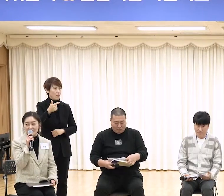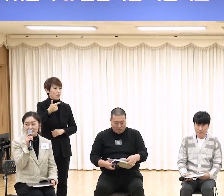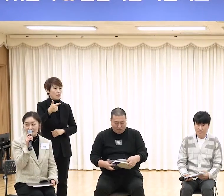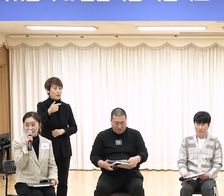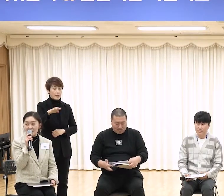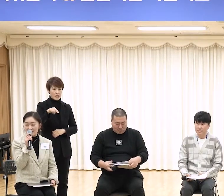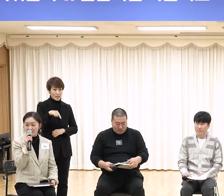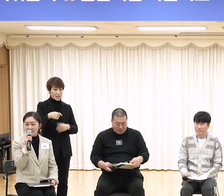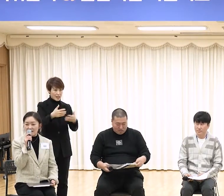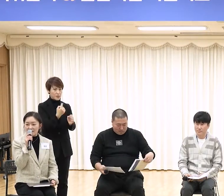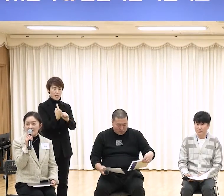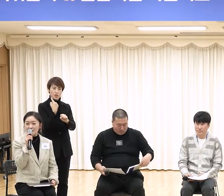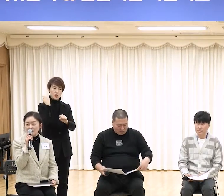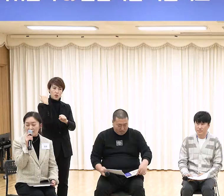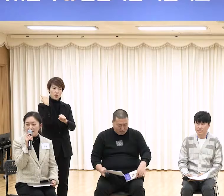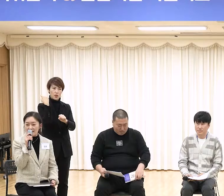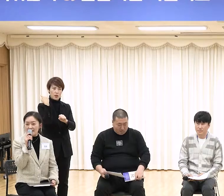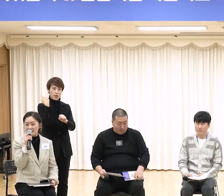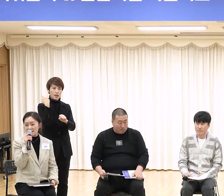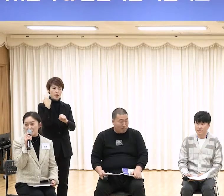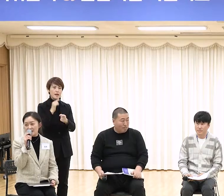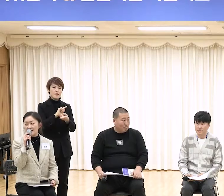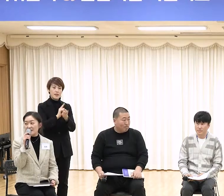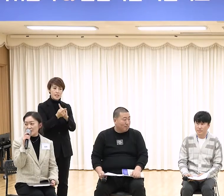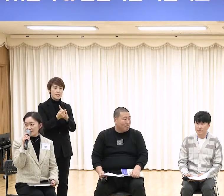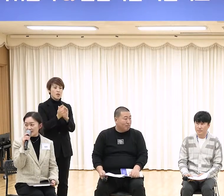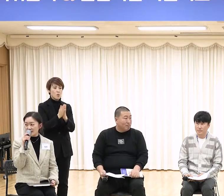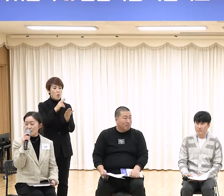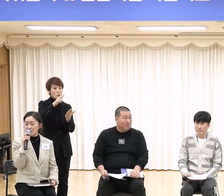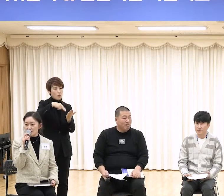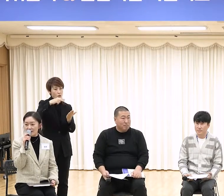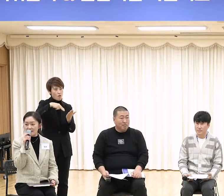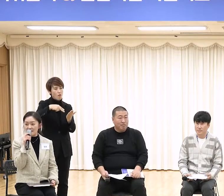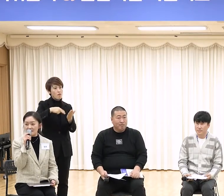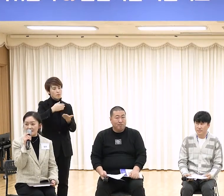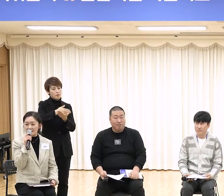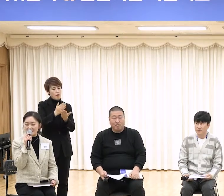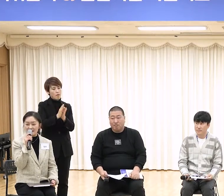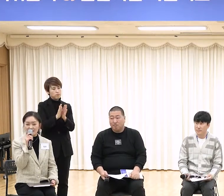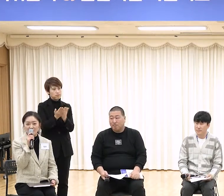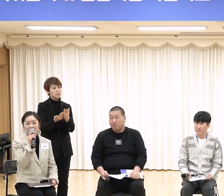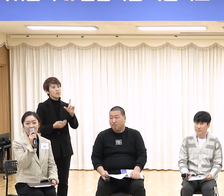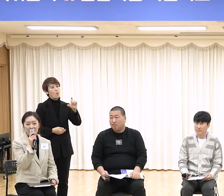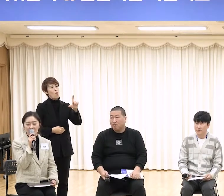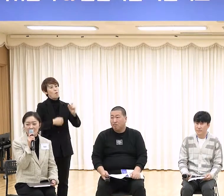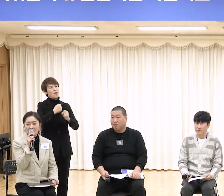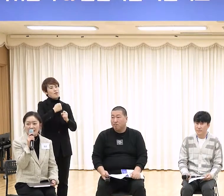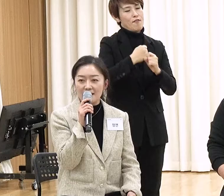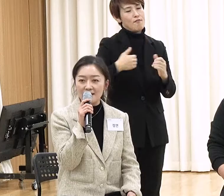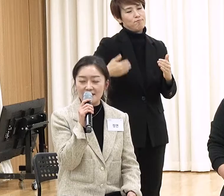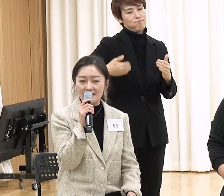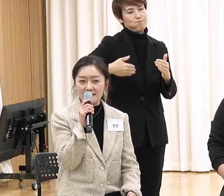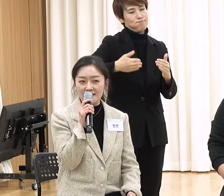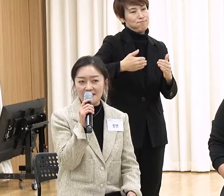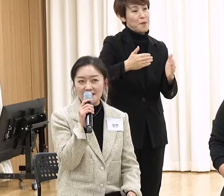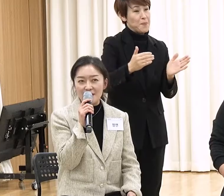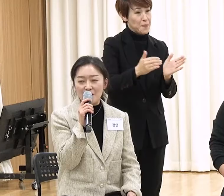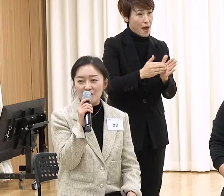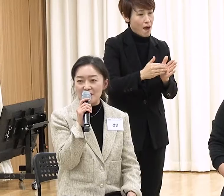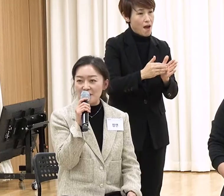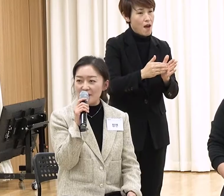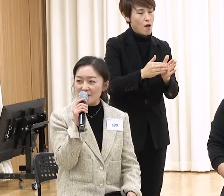작년에 2023년 대체도서 발달장애인을 위한 읽기 쉬운 책 15종을 만든 시간을 보내면서 사실 이